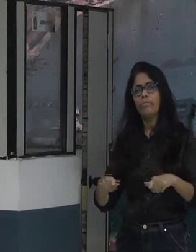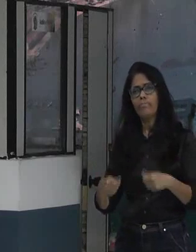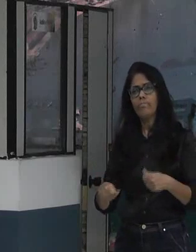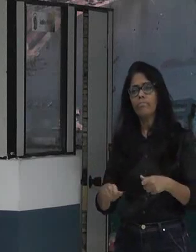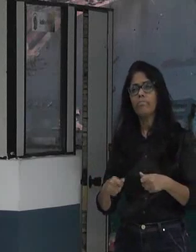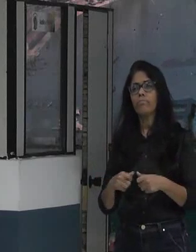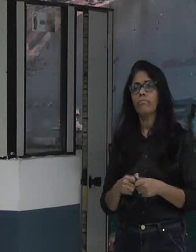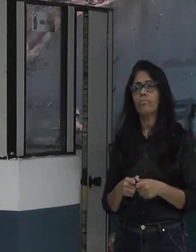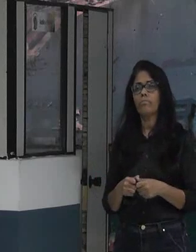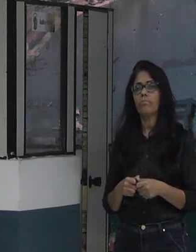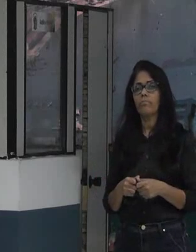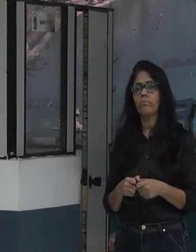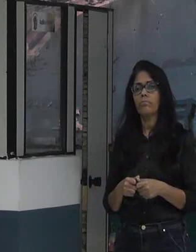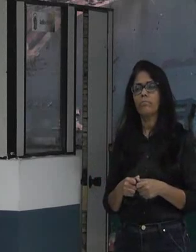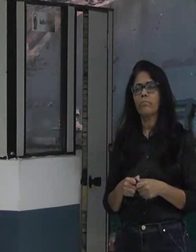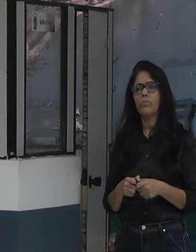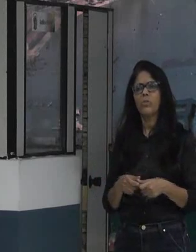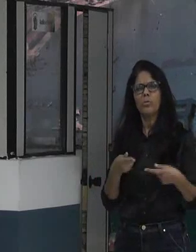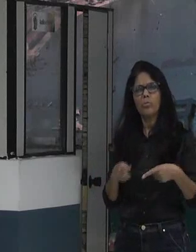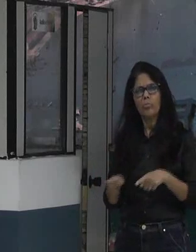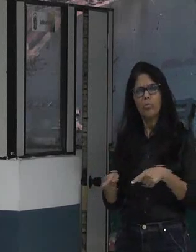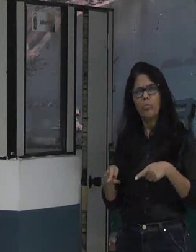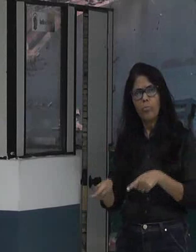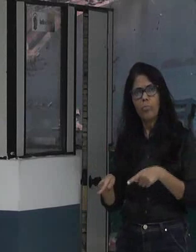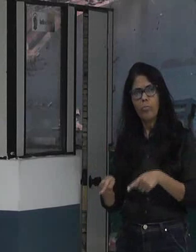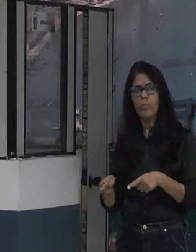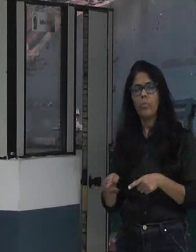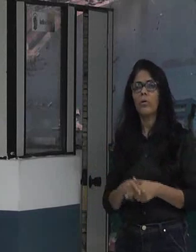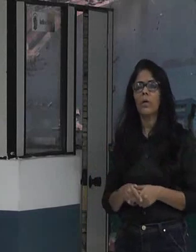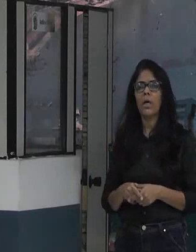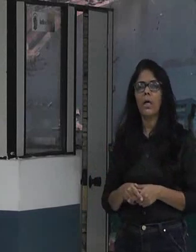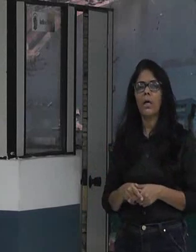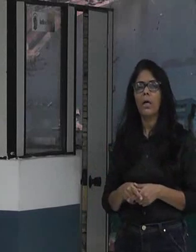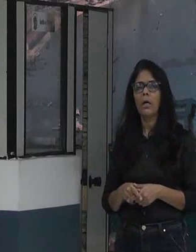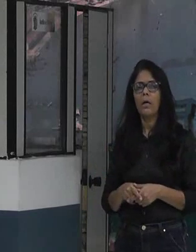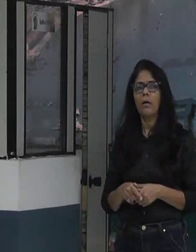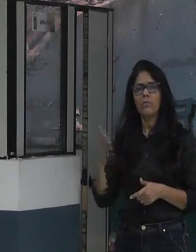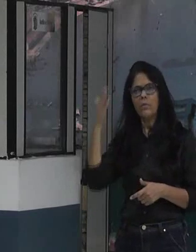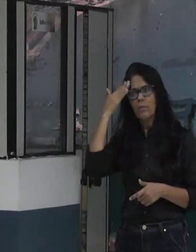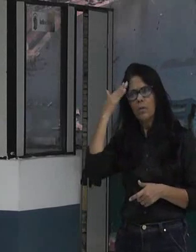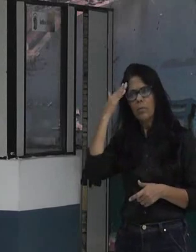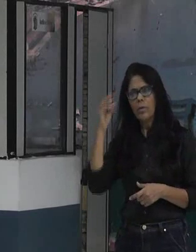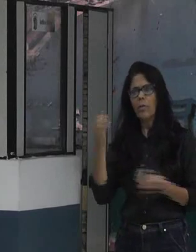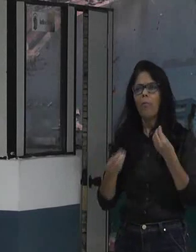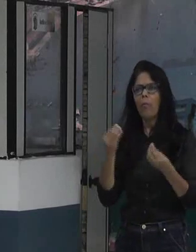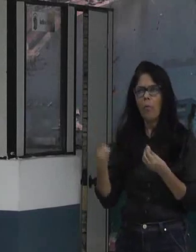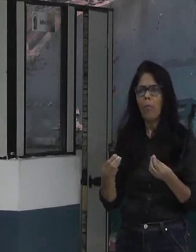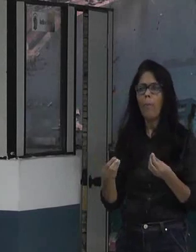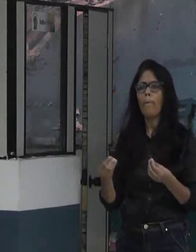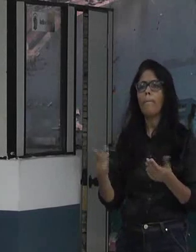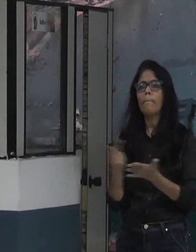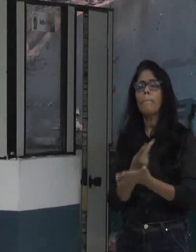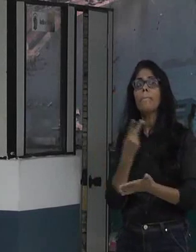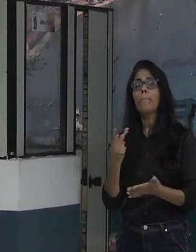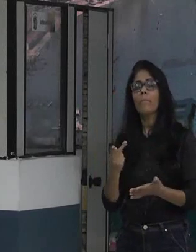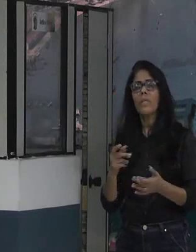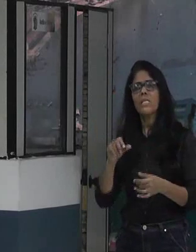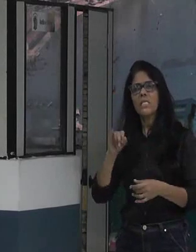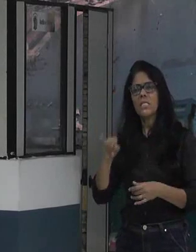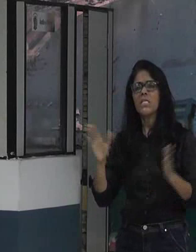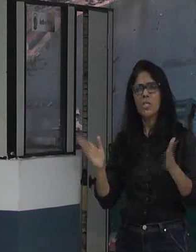frutos. Nós estamos aqui nessa tarde provocando o secretário de saúde do estado, provocando